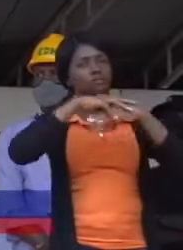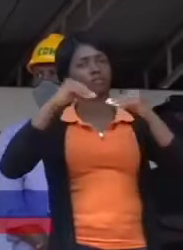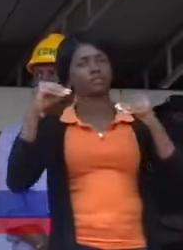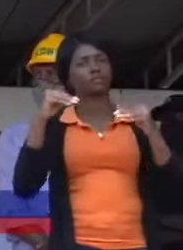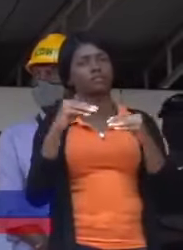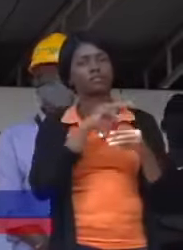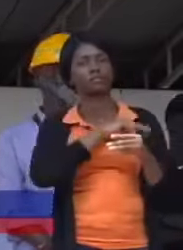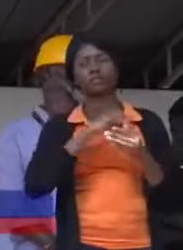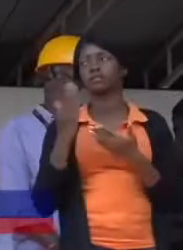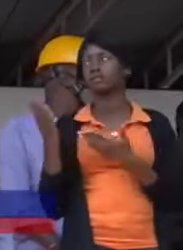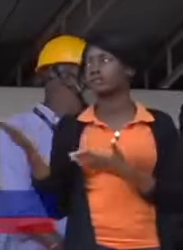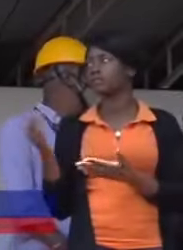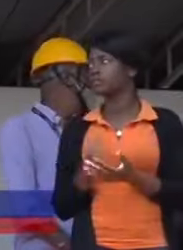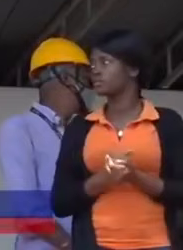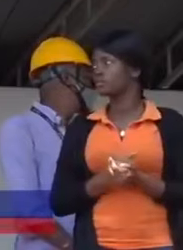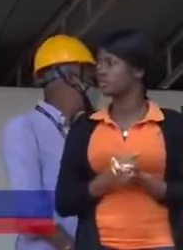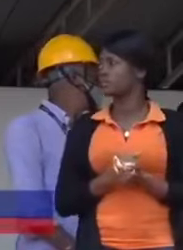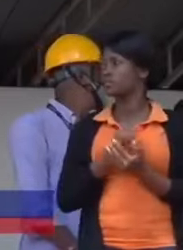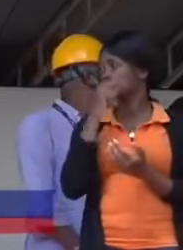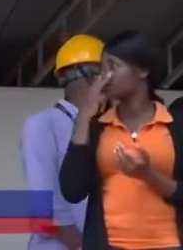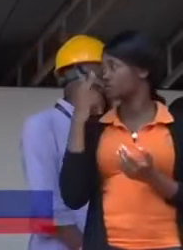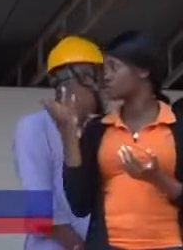Ministre Zéphirin,